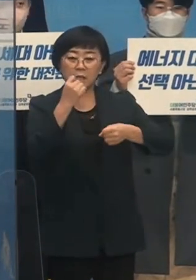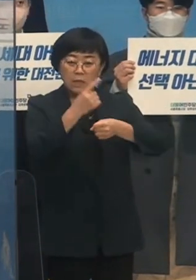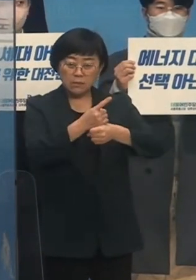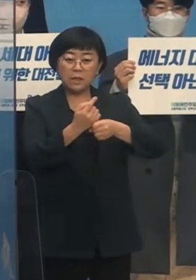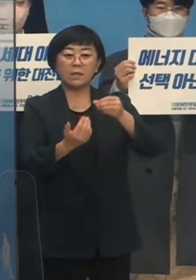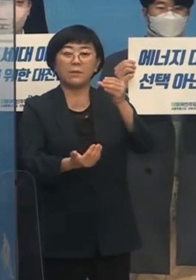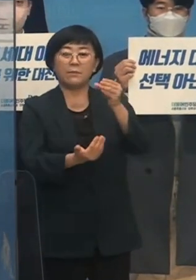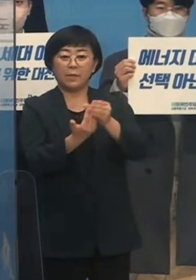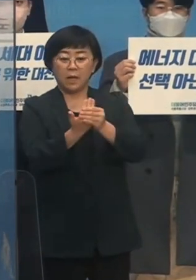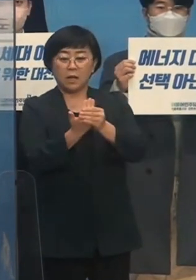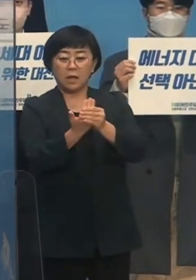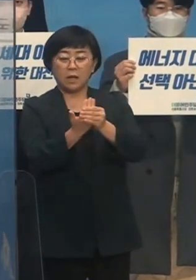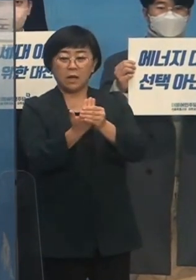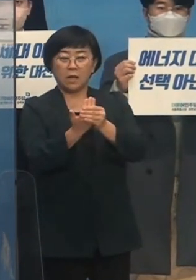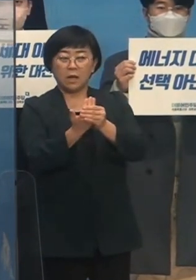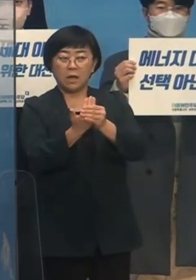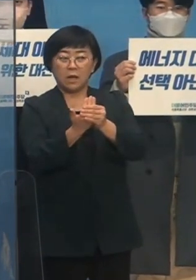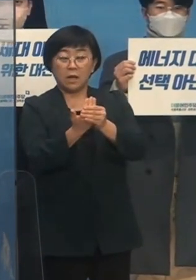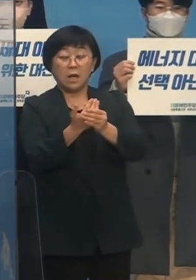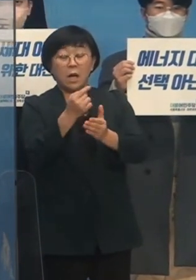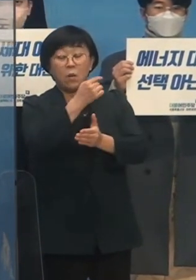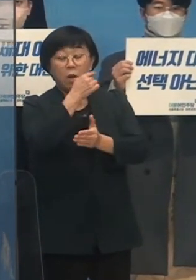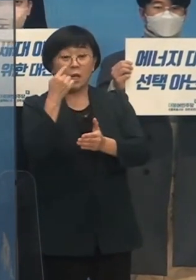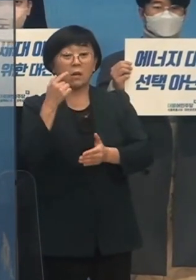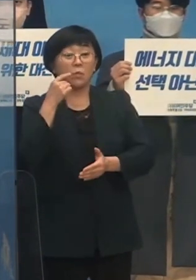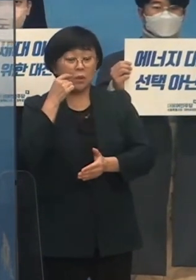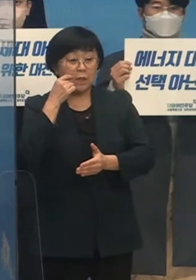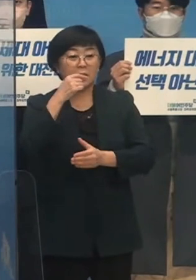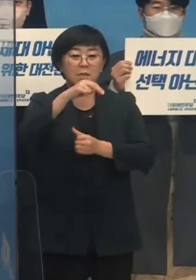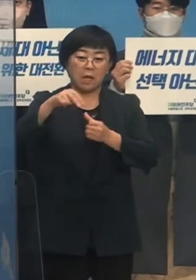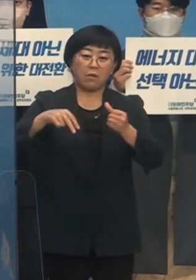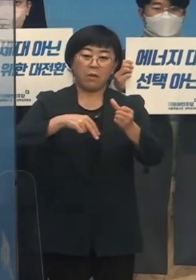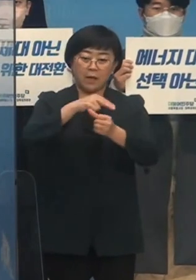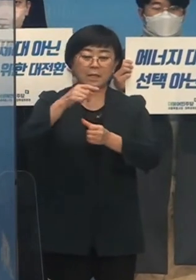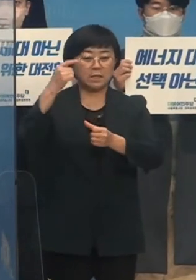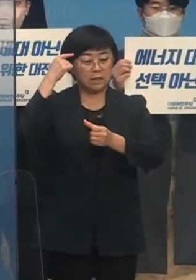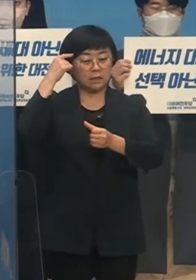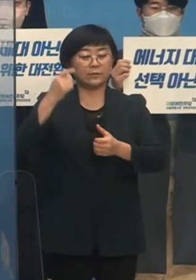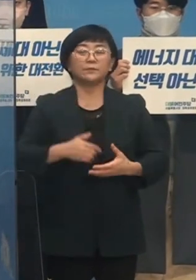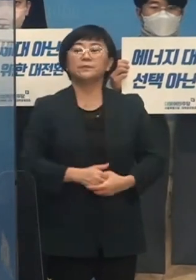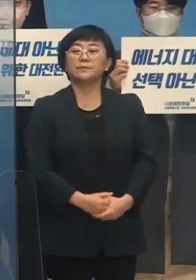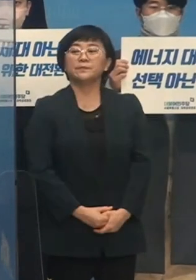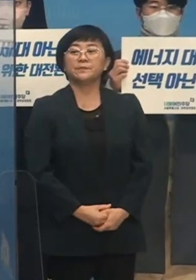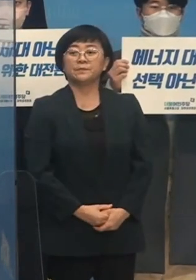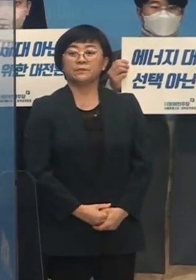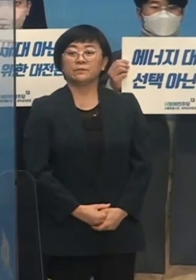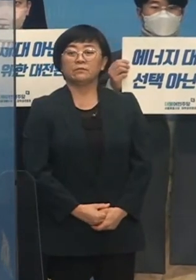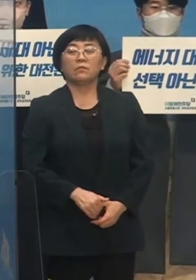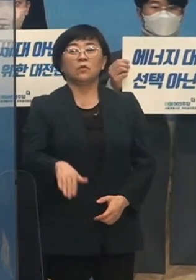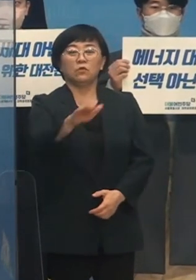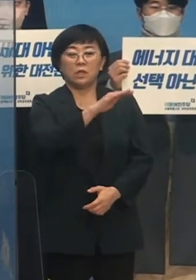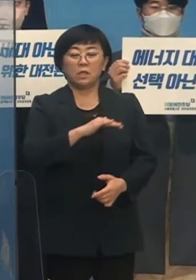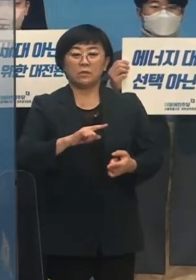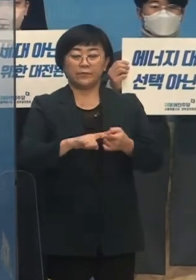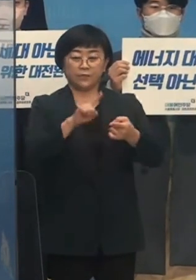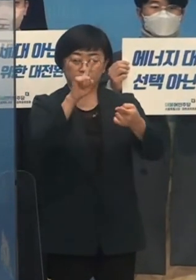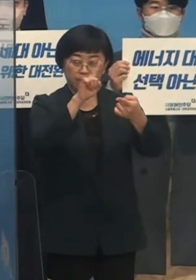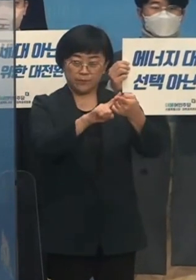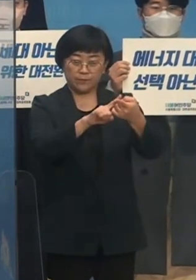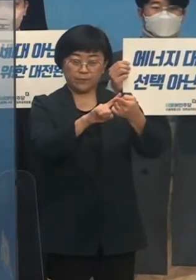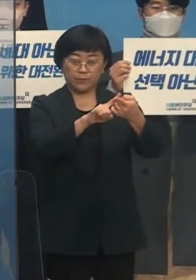일어나고 있는 것을 전혀 파악하지 못한 구시대적 인식입니다. 우리는 이에